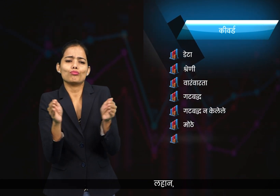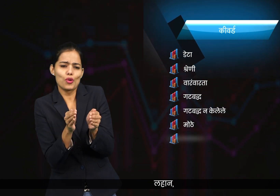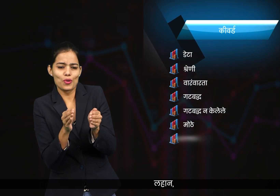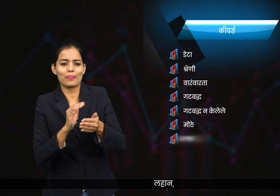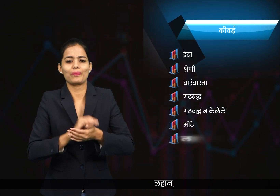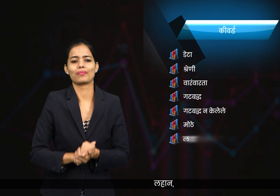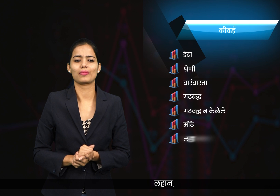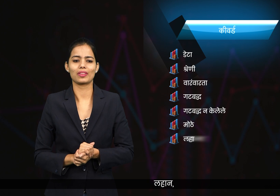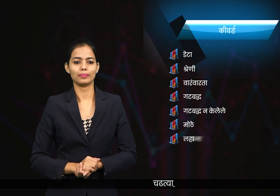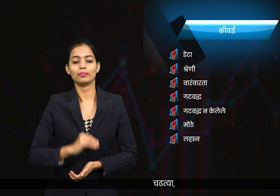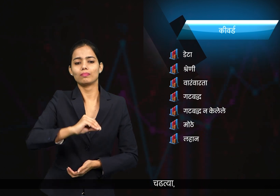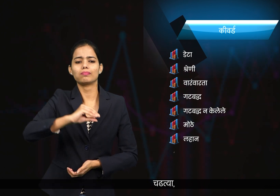लहान, चढत्या